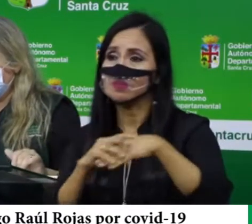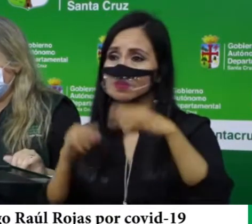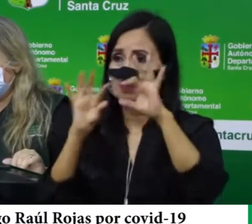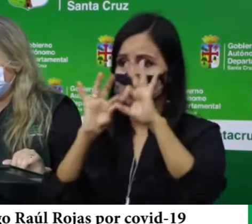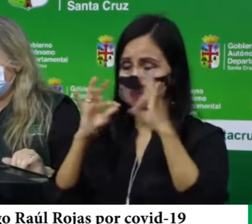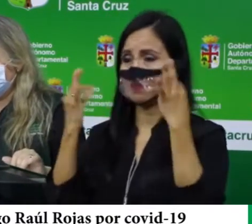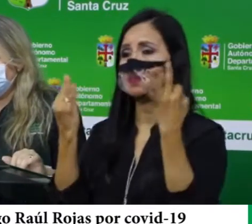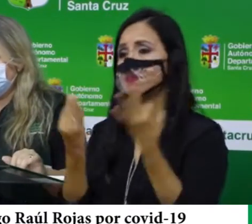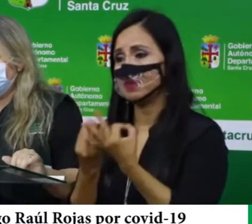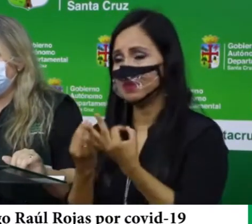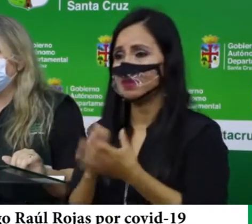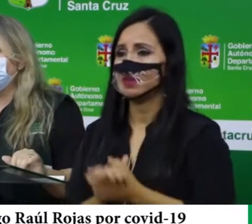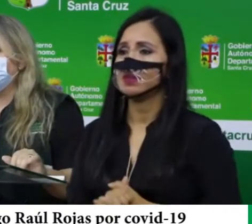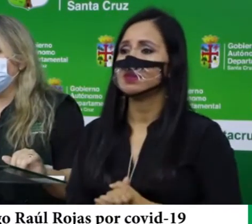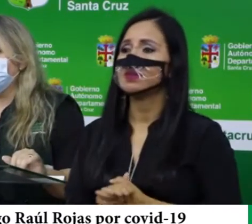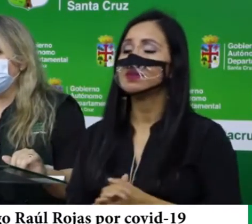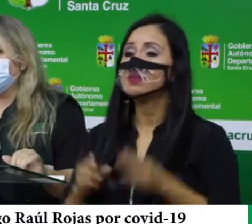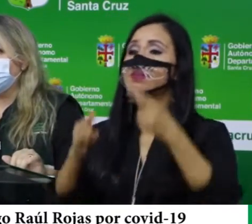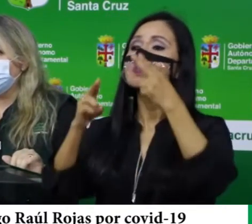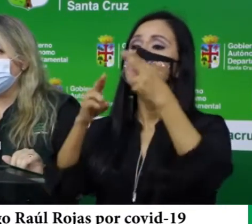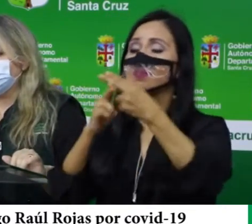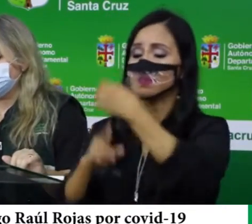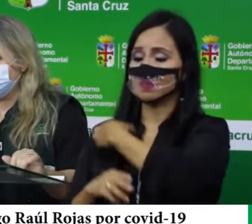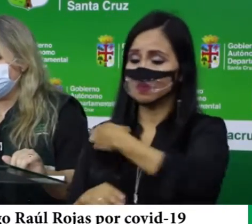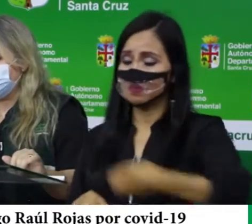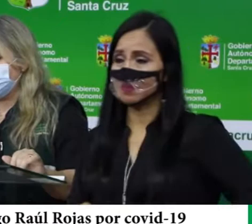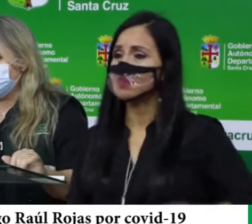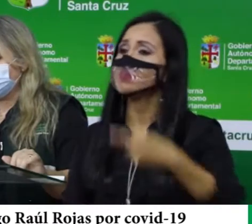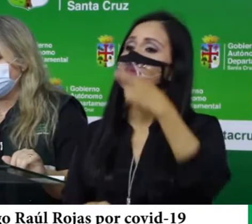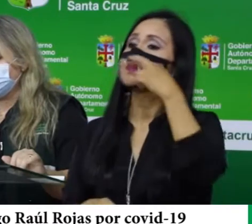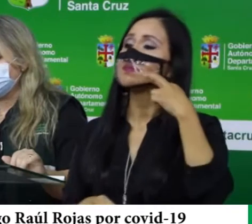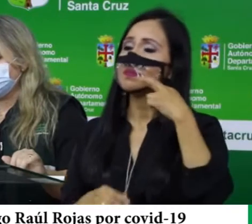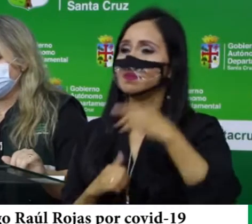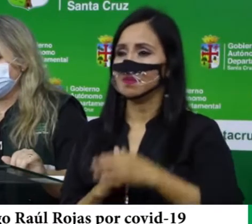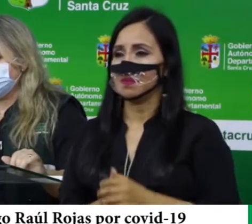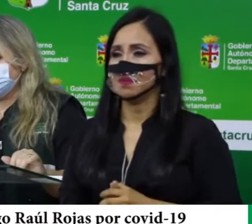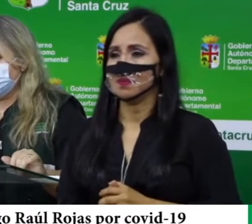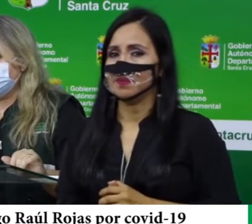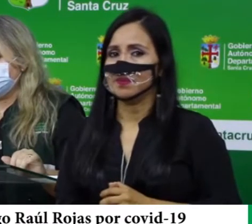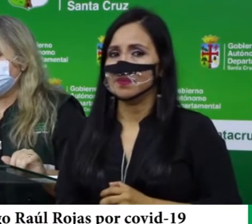familia. A nombre del gobernador Rubén Costas,